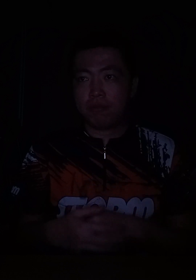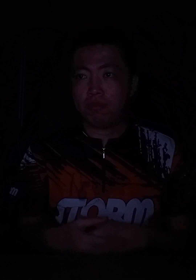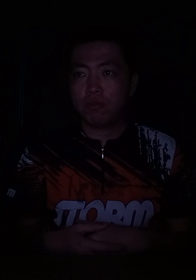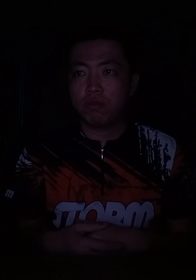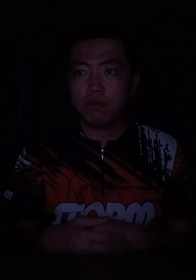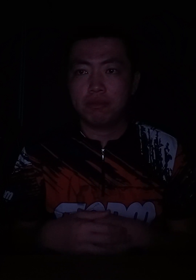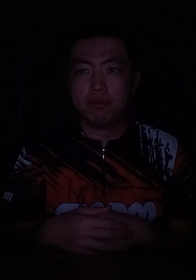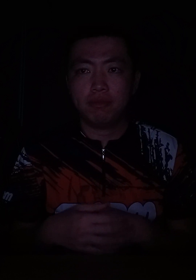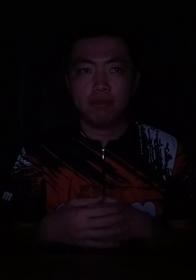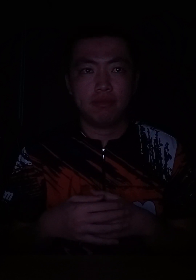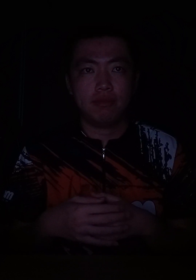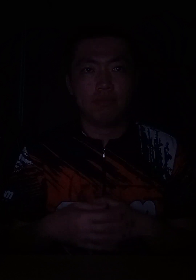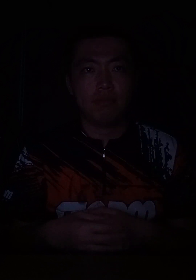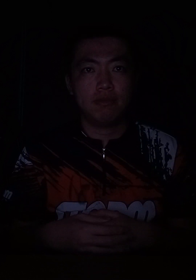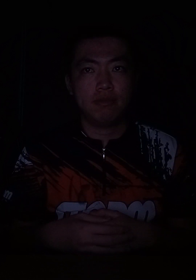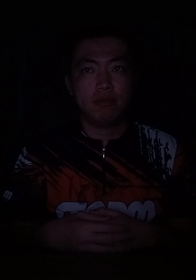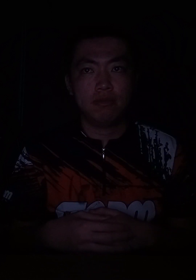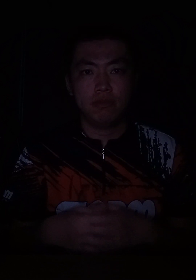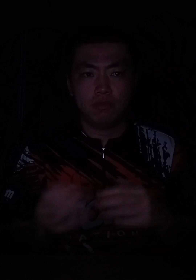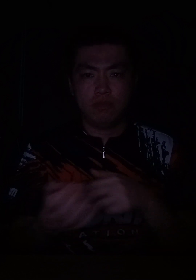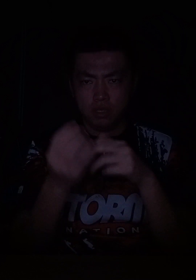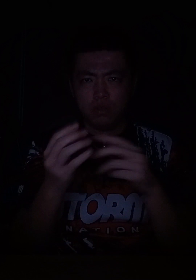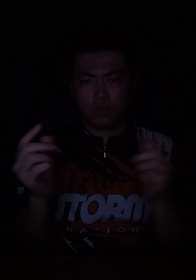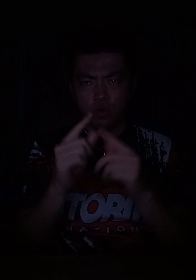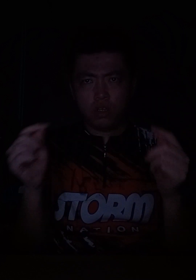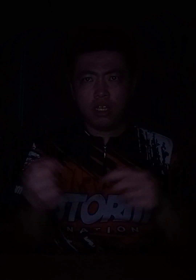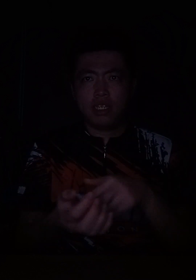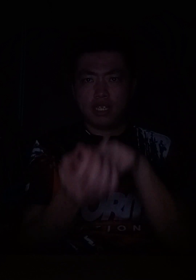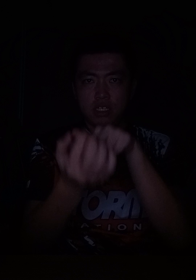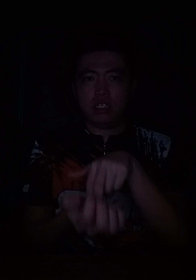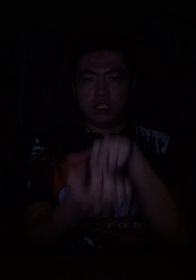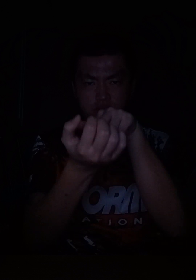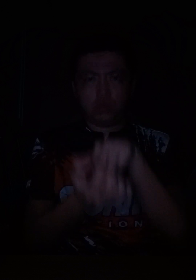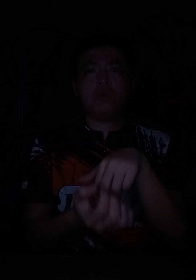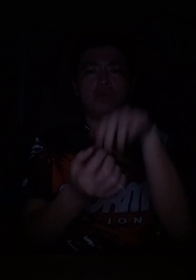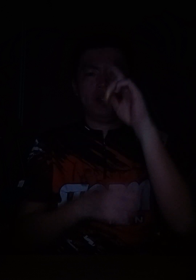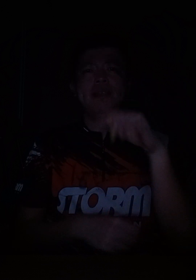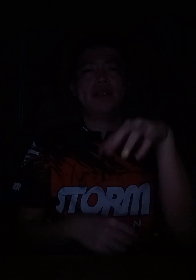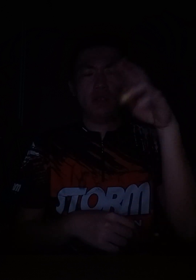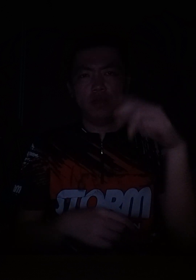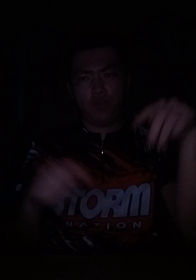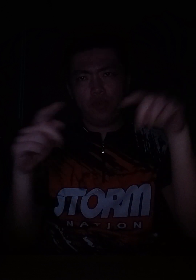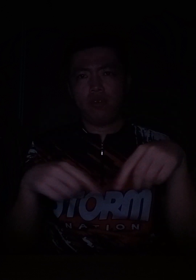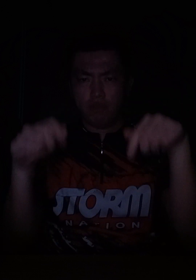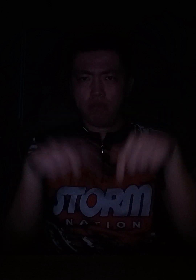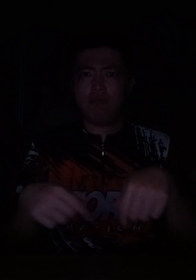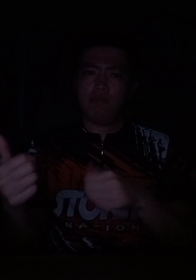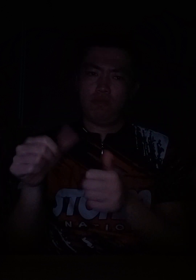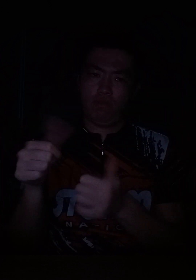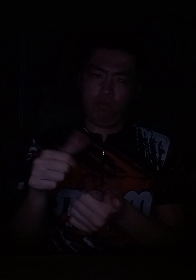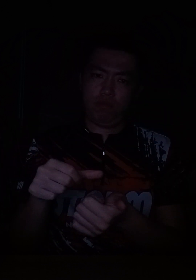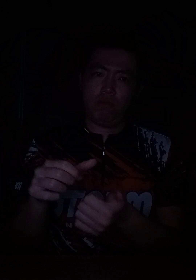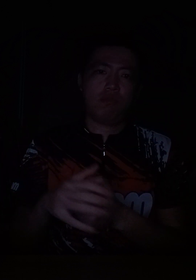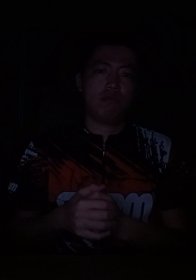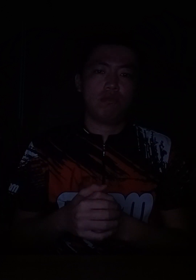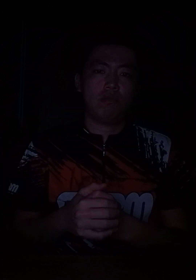맥심 TOP. 서울 홍제동에서 승강기를 점검하던 20대 남성이 추락해 숨졌습니다. 이 남성은